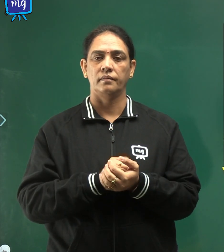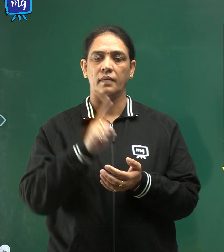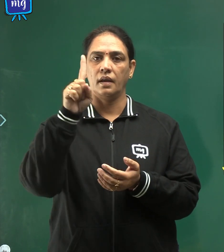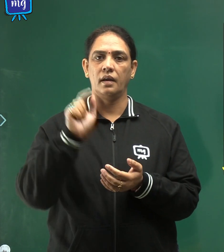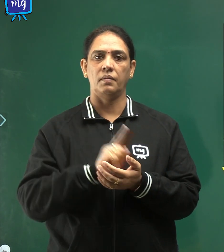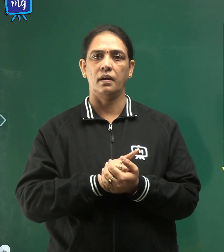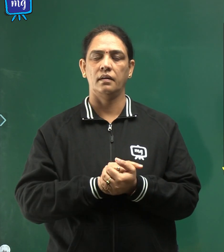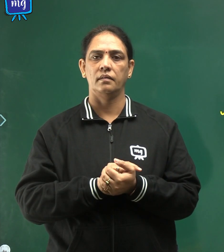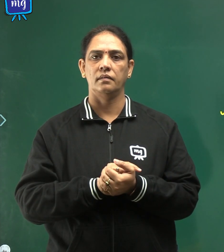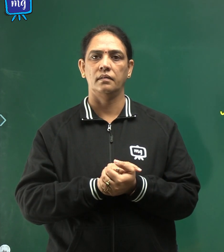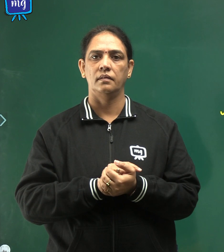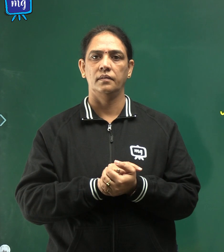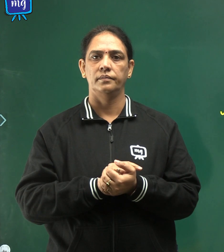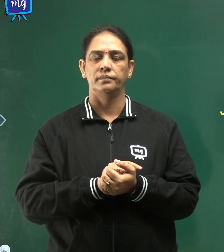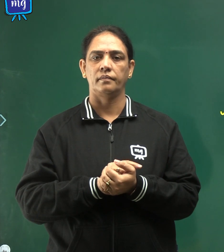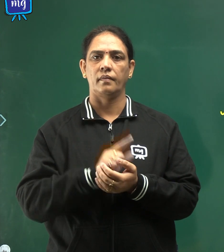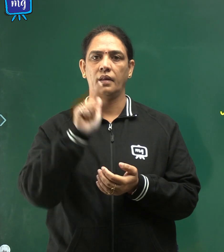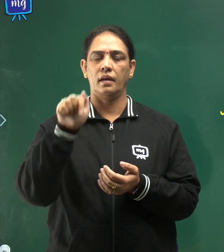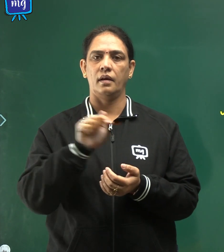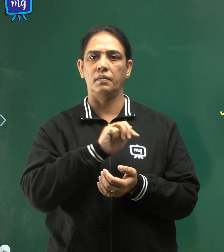1 बार, तो